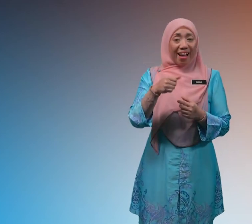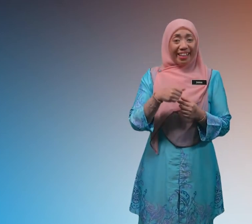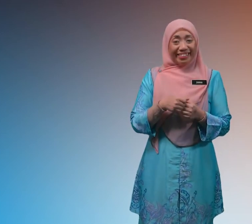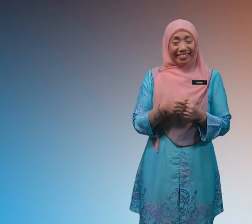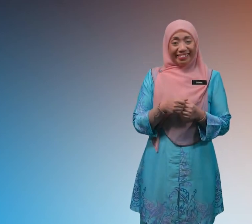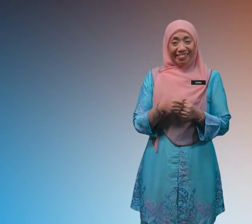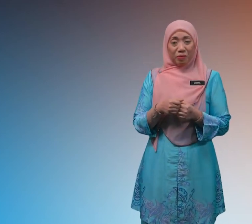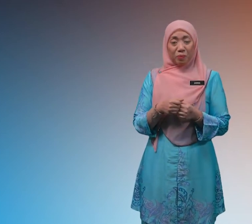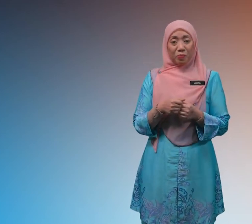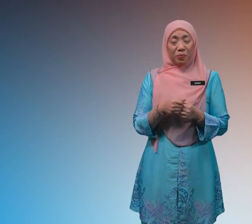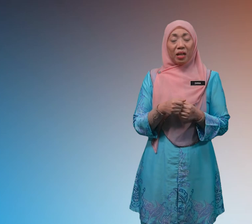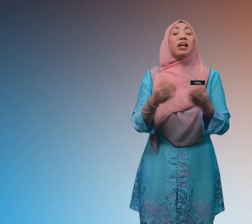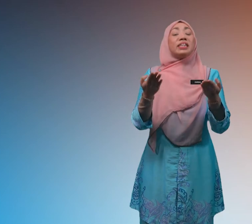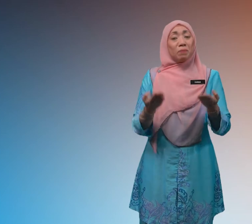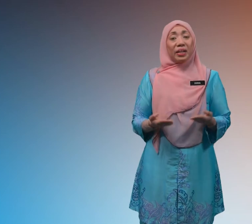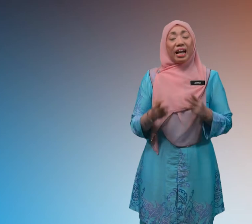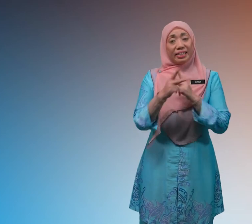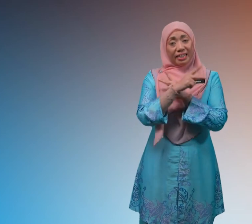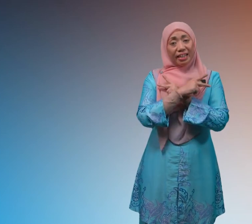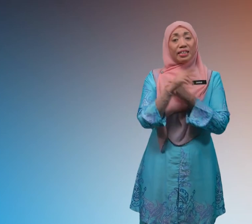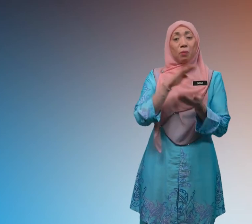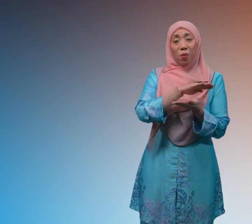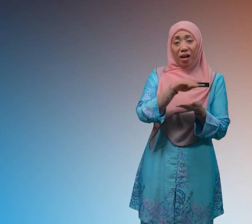hebat! Terima kasih semua.